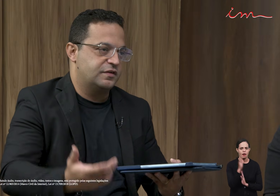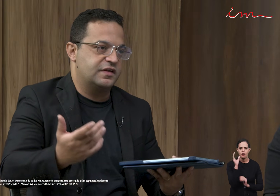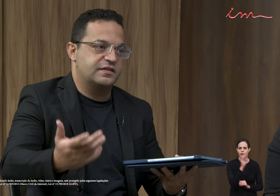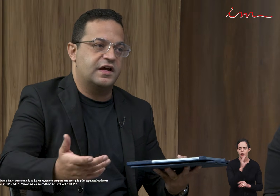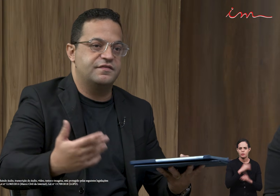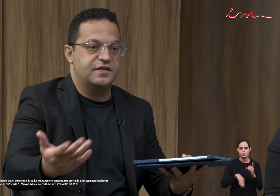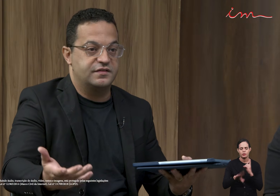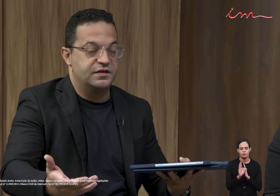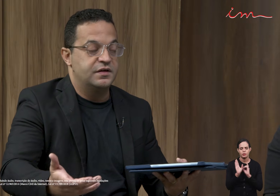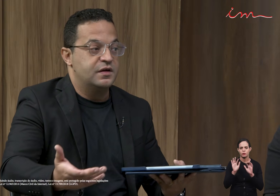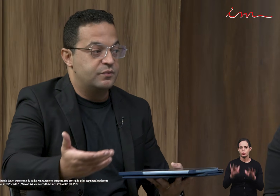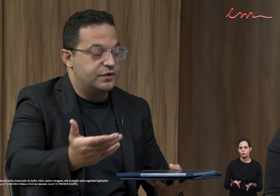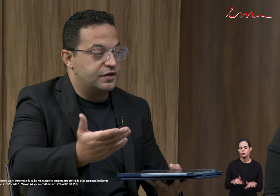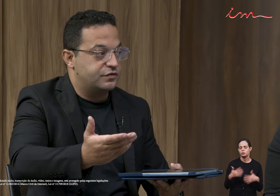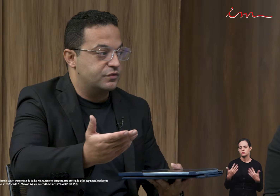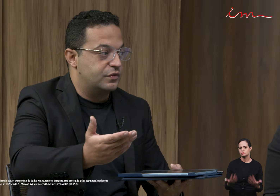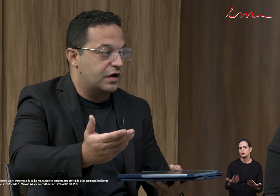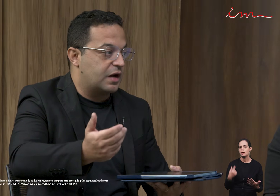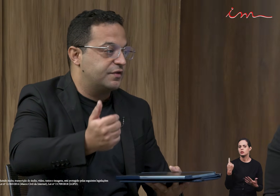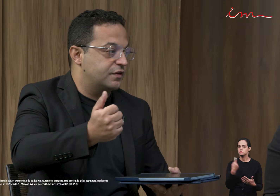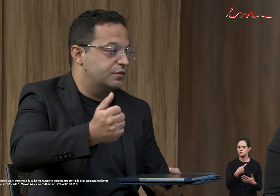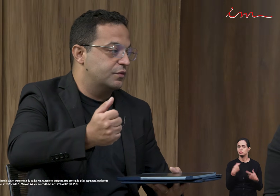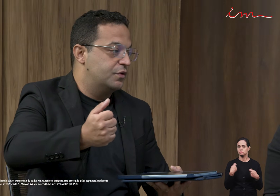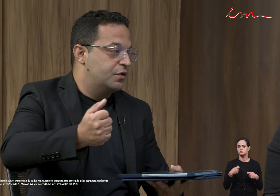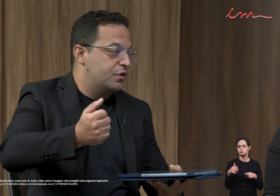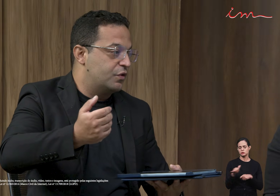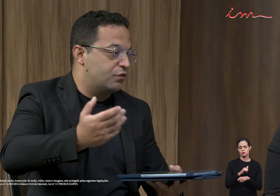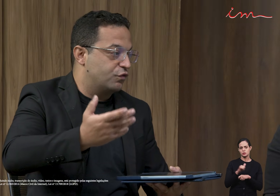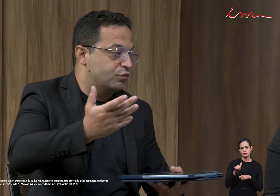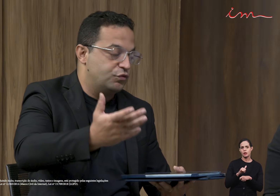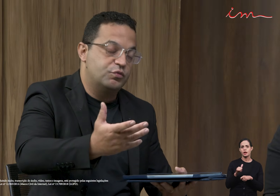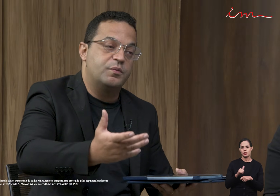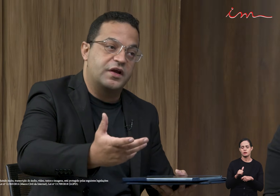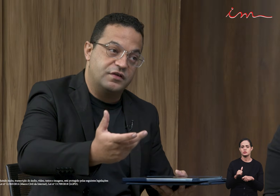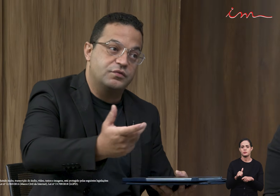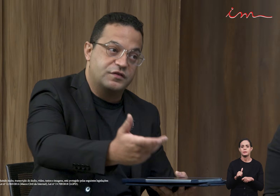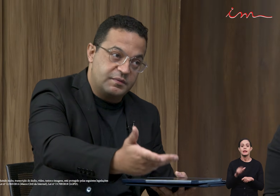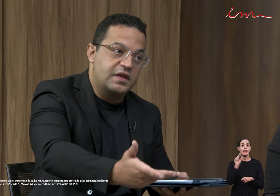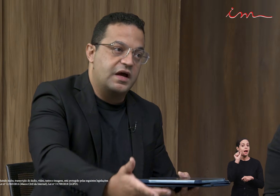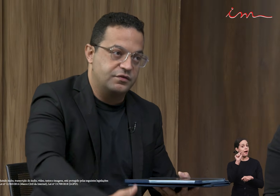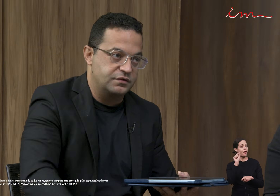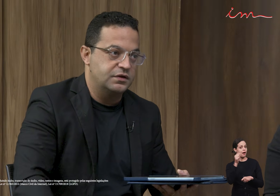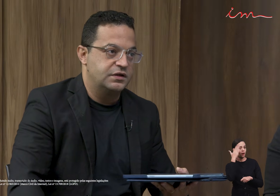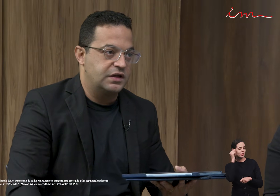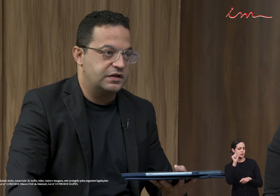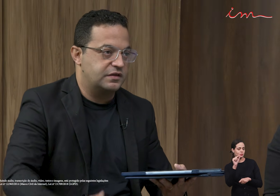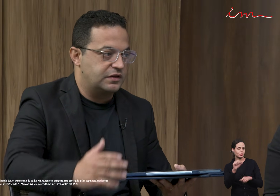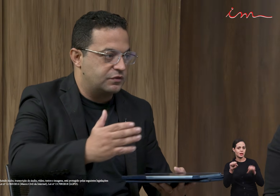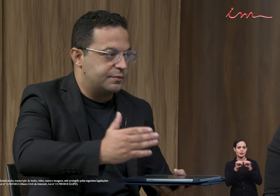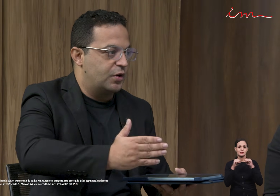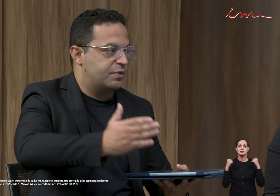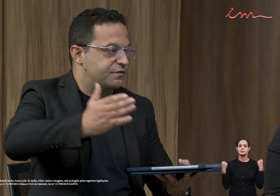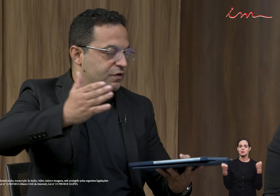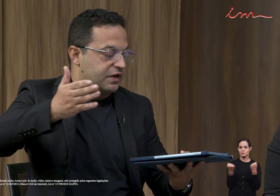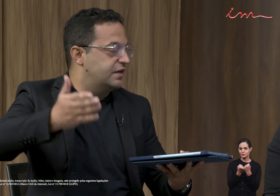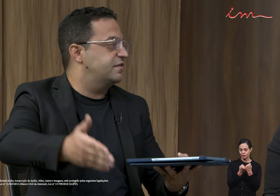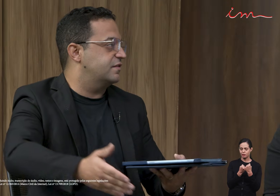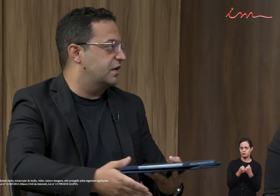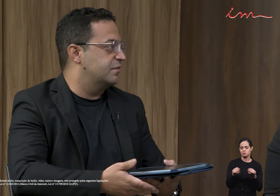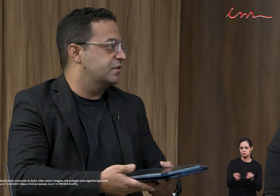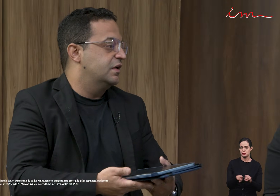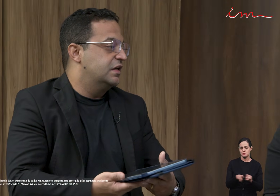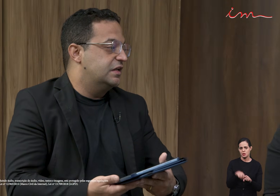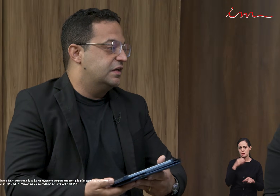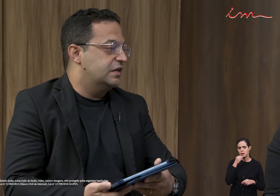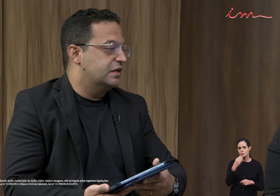compromissos de sentar e fazer. E isso acaba sendo um recurso muito bom para a gente, os seminários, né? Que você tem um tempo maior para falar